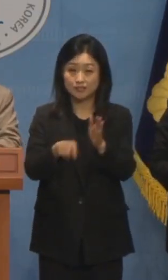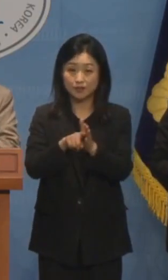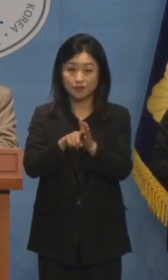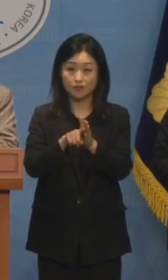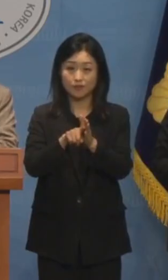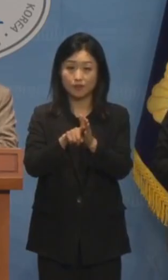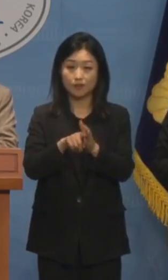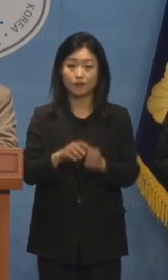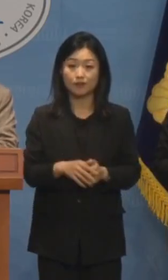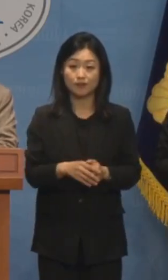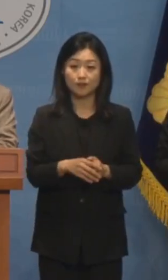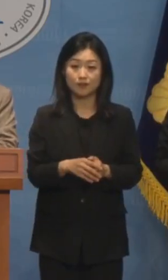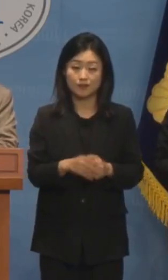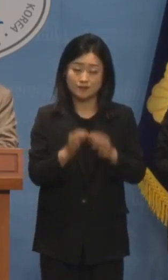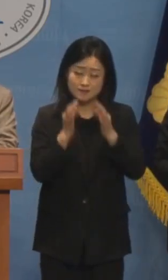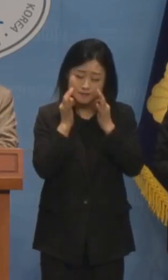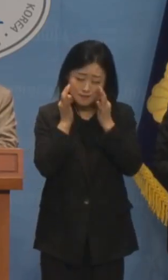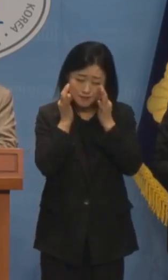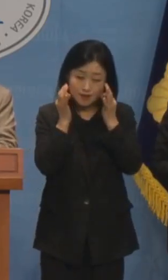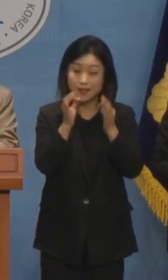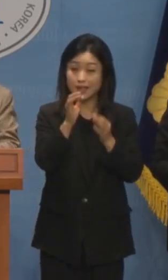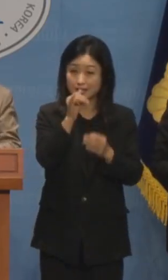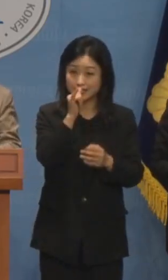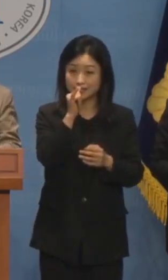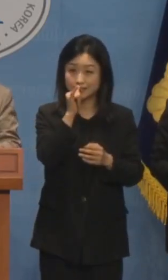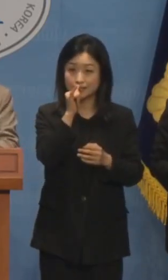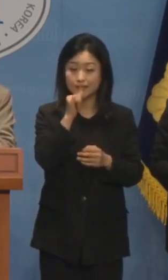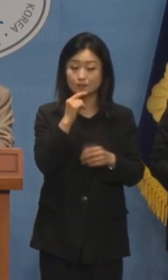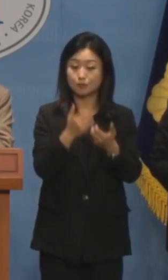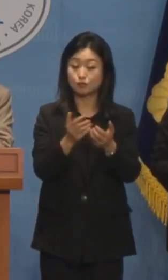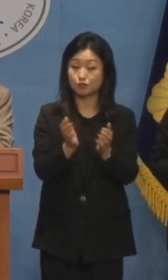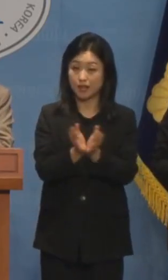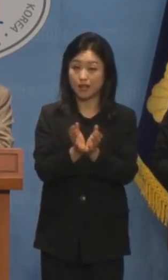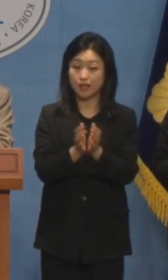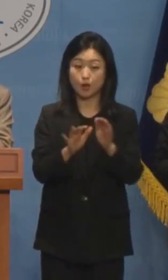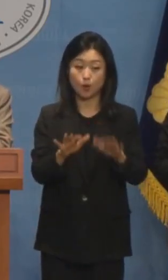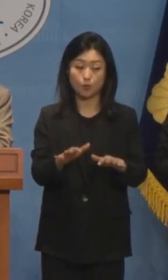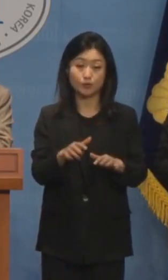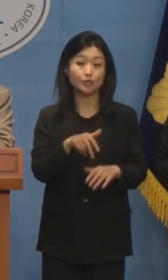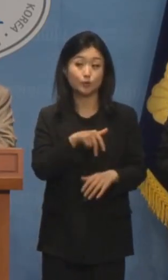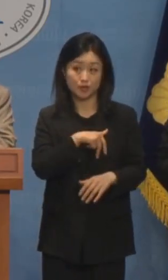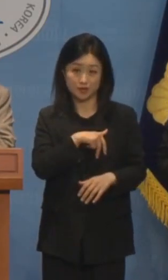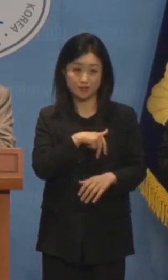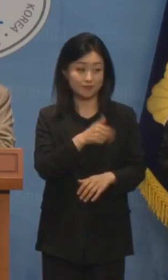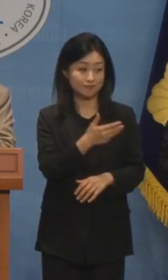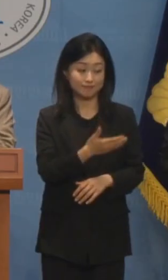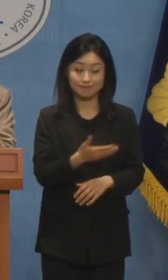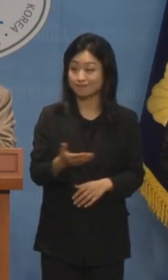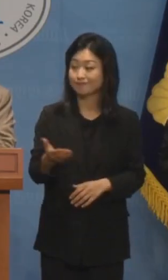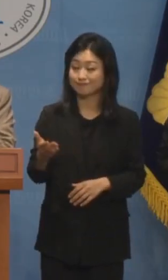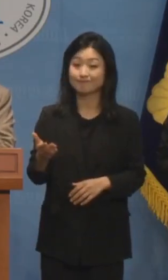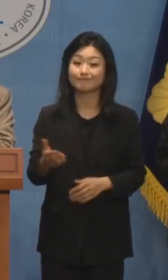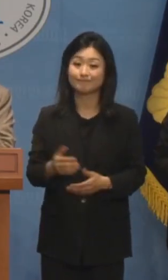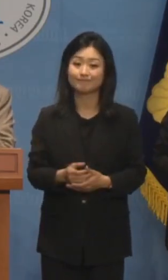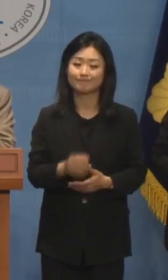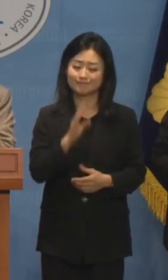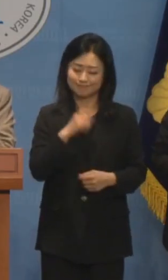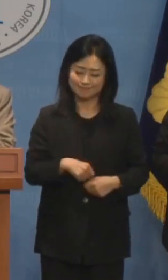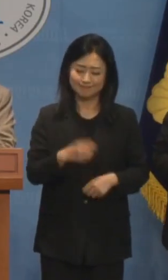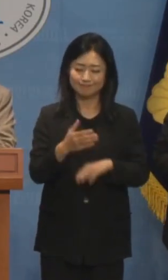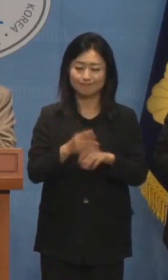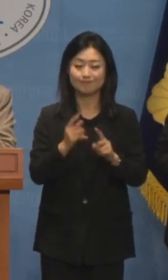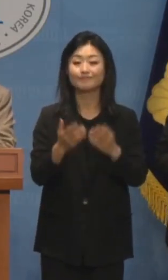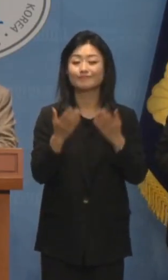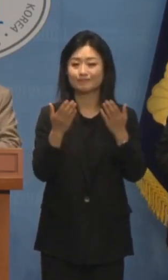위해서 불철주야 애쓰시는 우리 민주당의 오늘 귀한 의원님들 진심으로